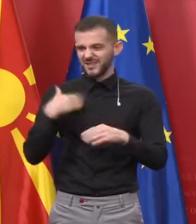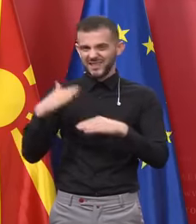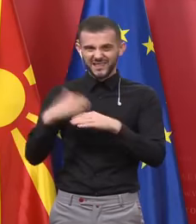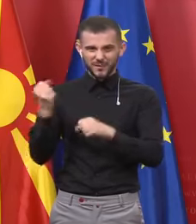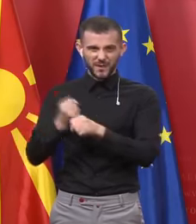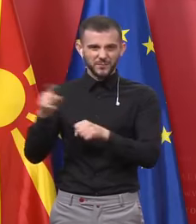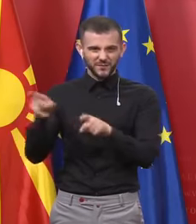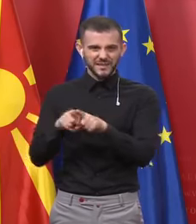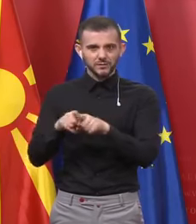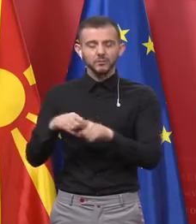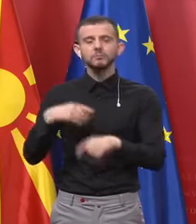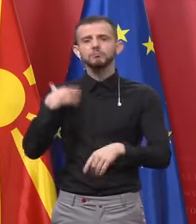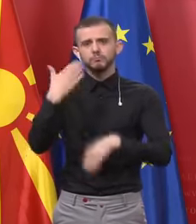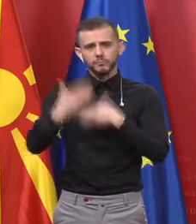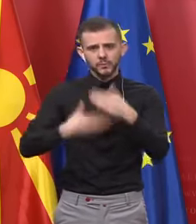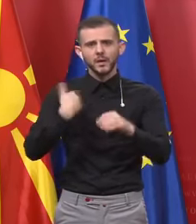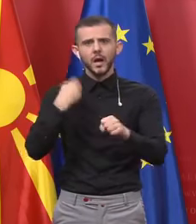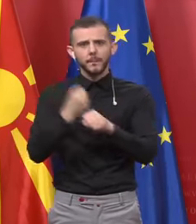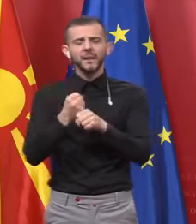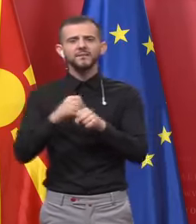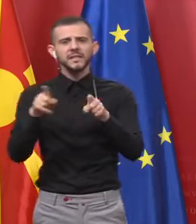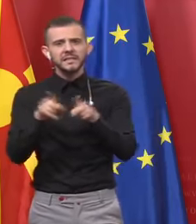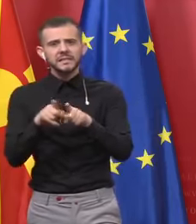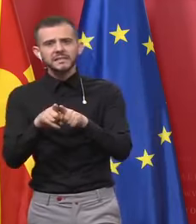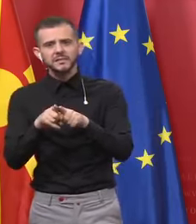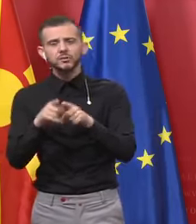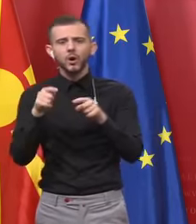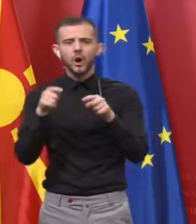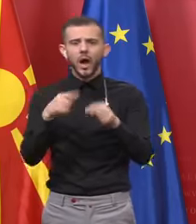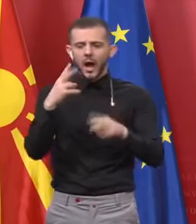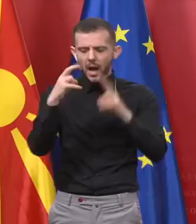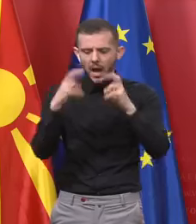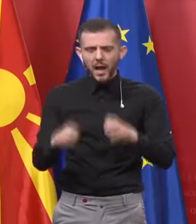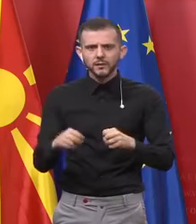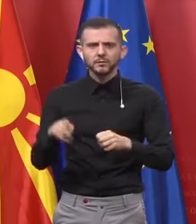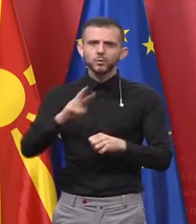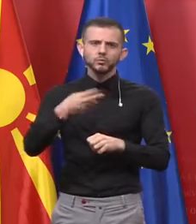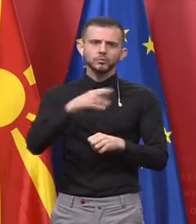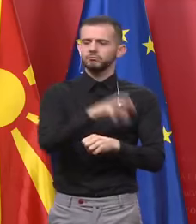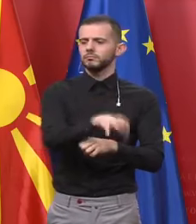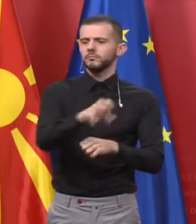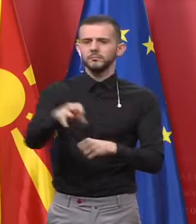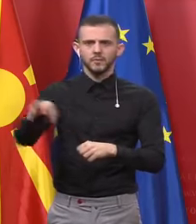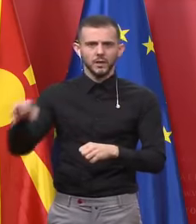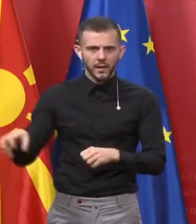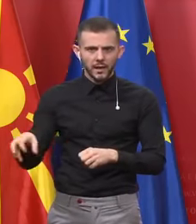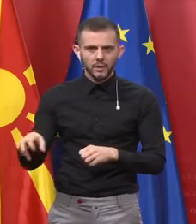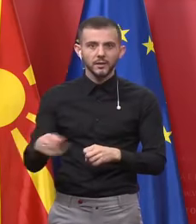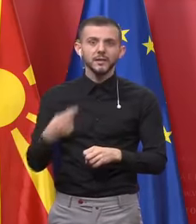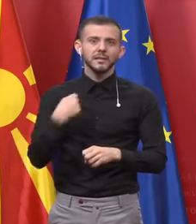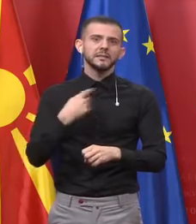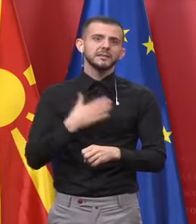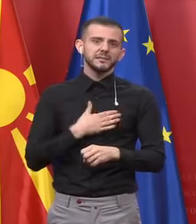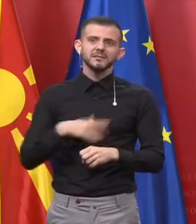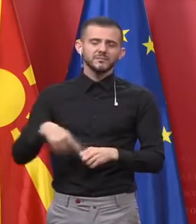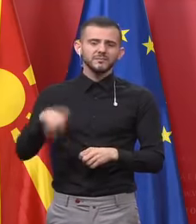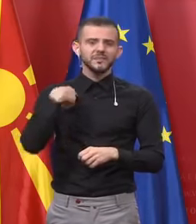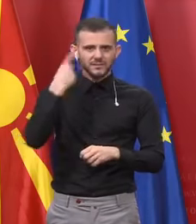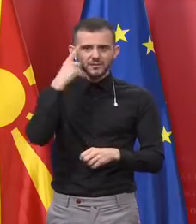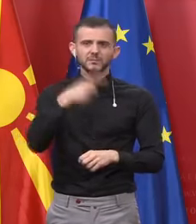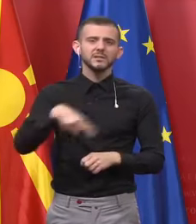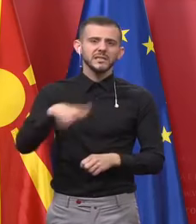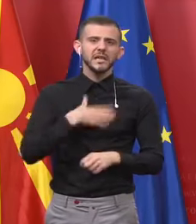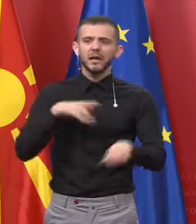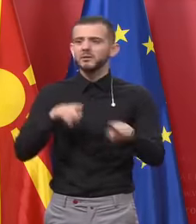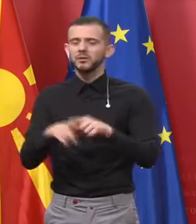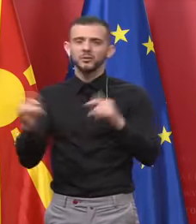сигурно дека ќе имаме и некаква целна дополнителна анализа на некои региони. Ние сме народ кој што сака да се дружи, без разлика на тоа дали